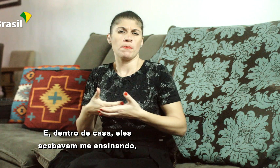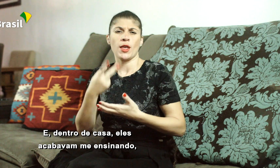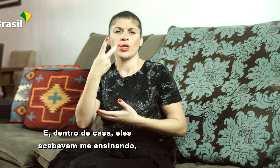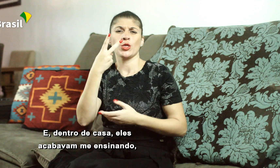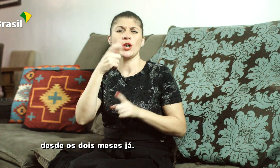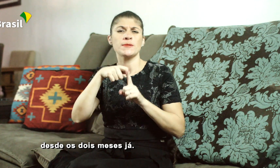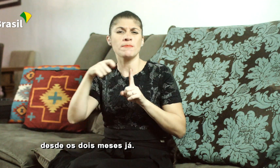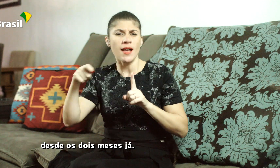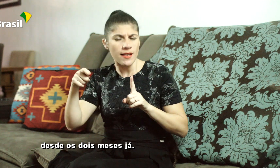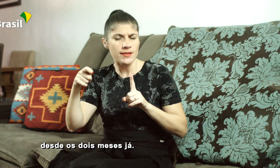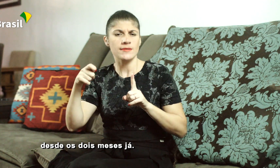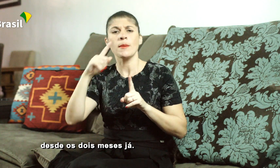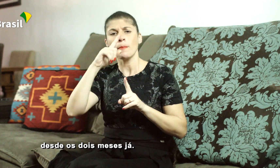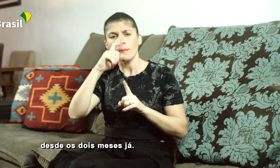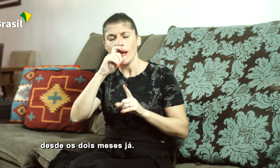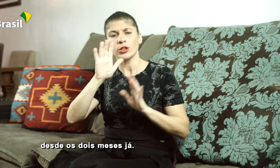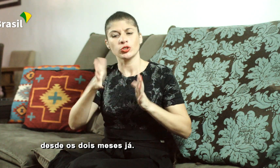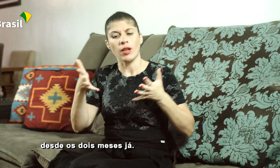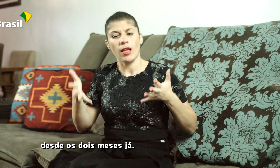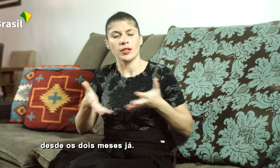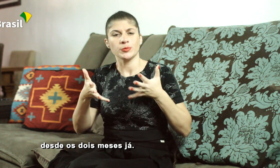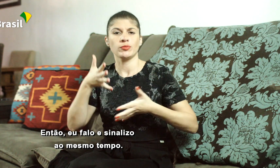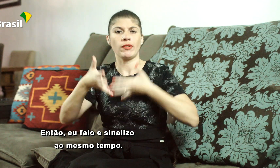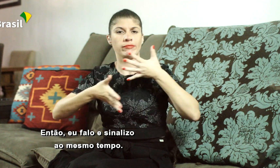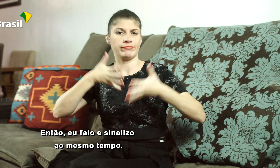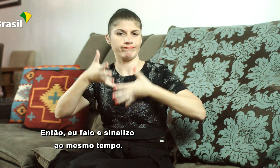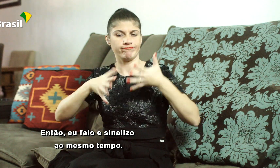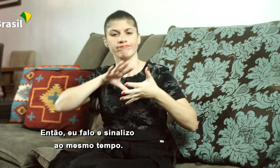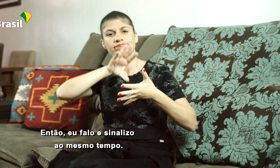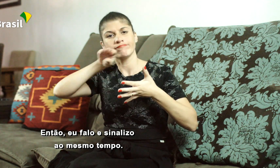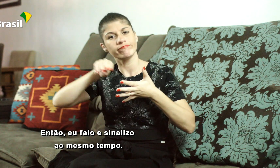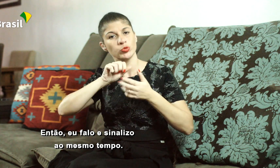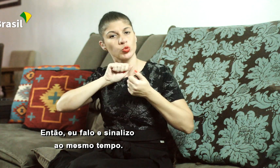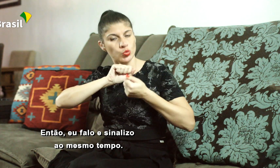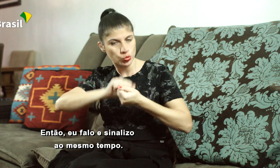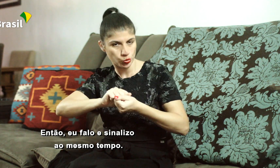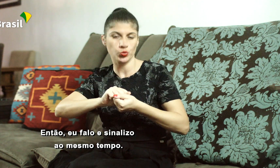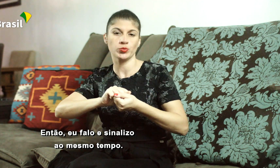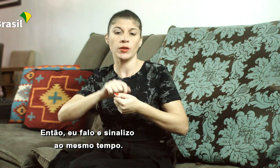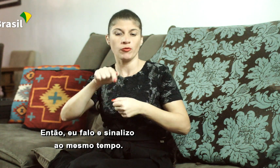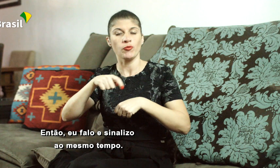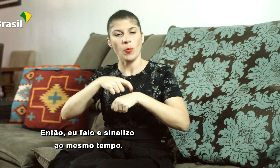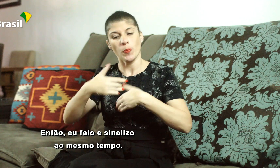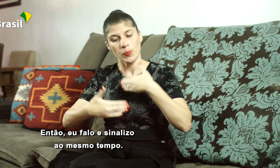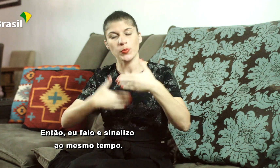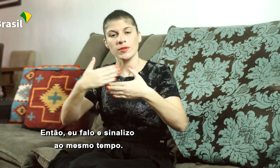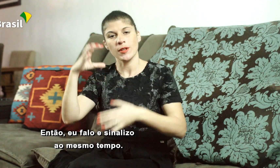ensinando, desde os 2 meses já. Então eu falo e sinalizo ao mesmo tempo.